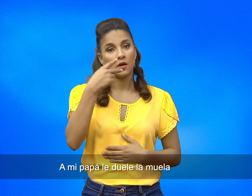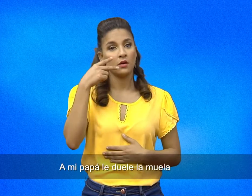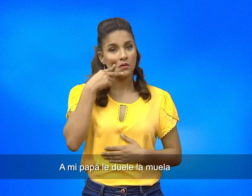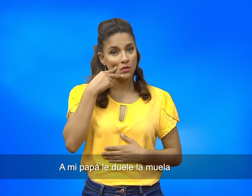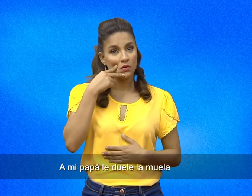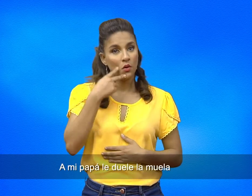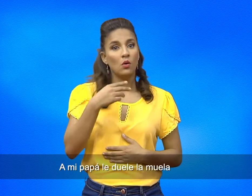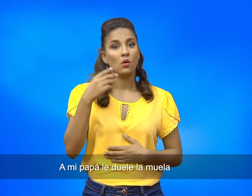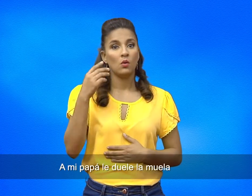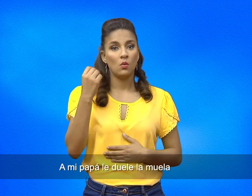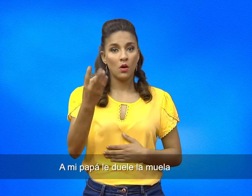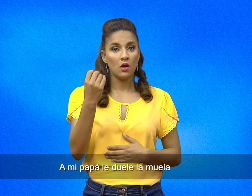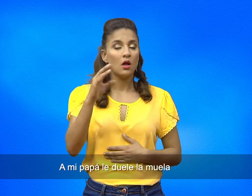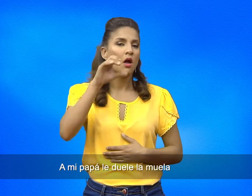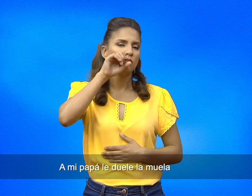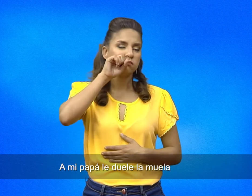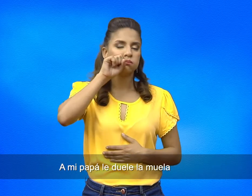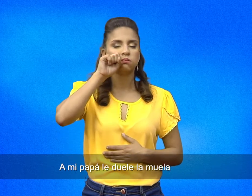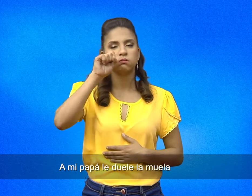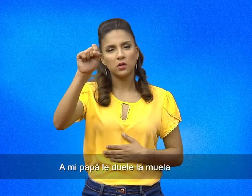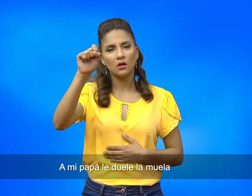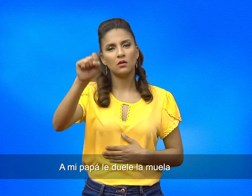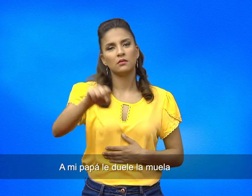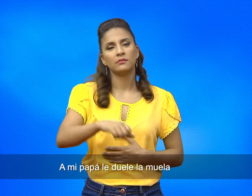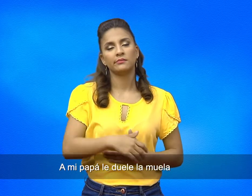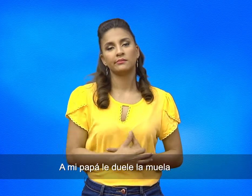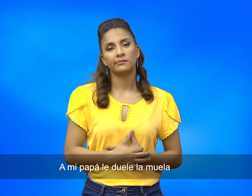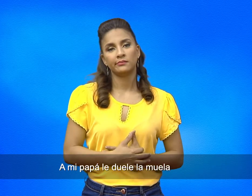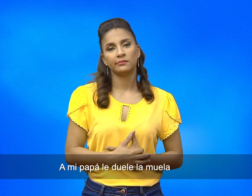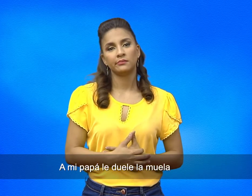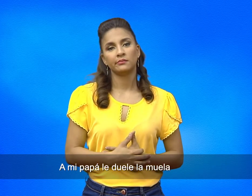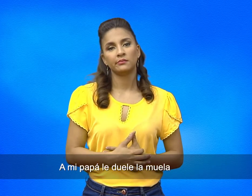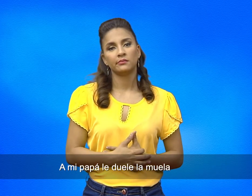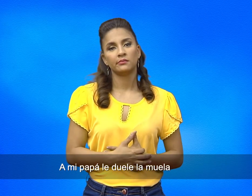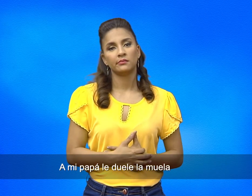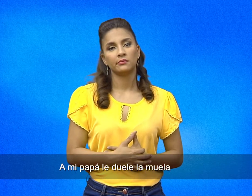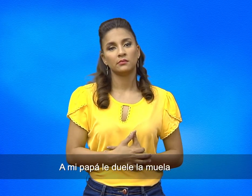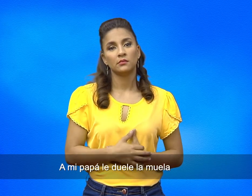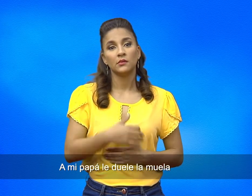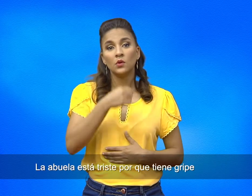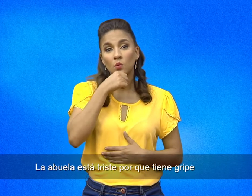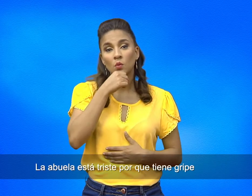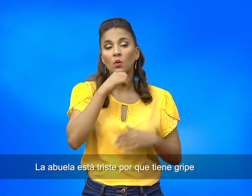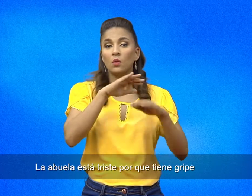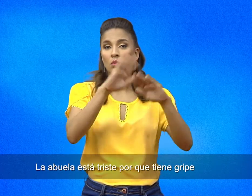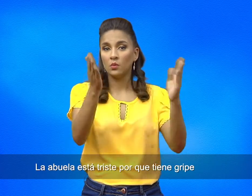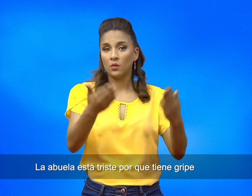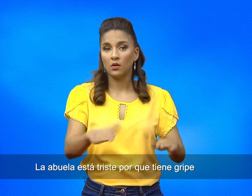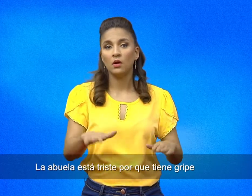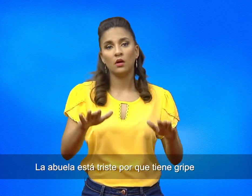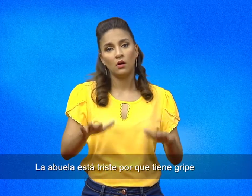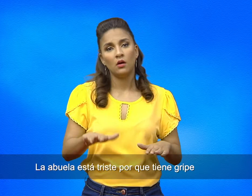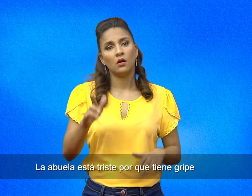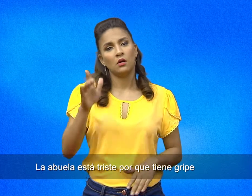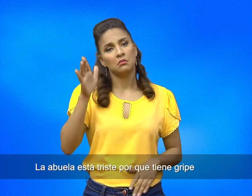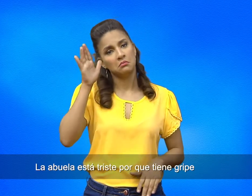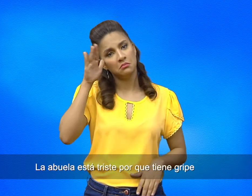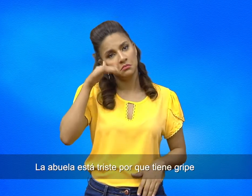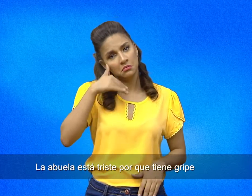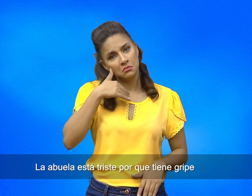a mi papá le duele la muela la abuela está